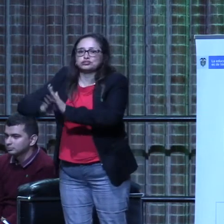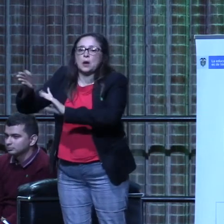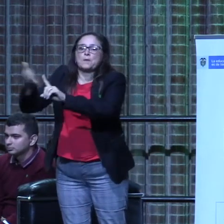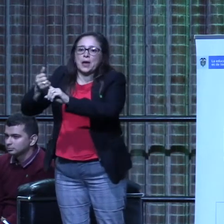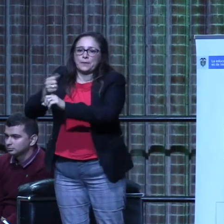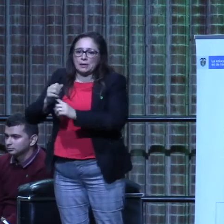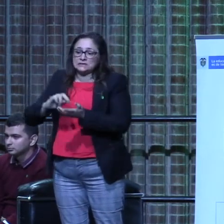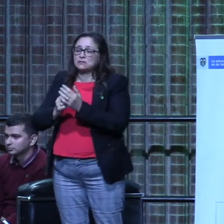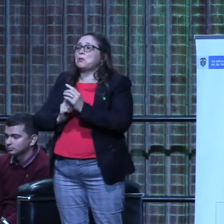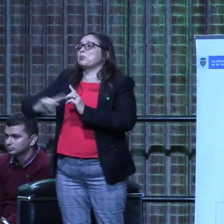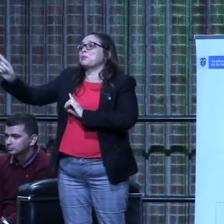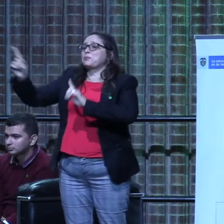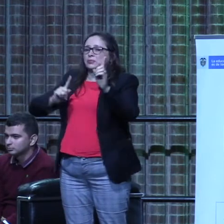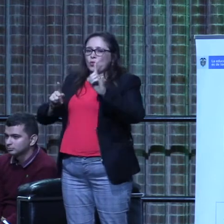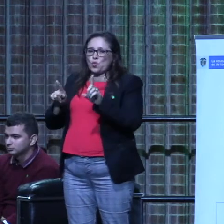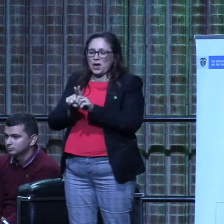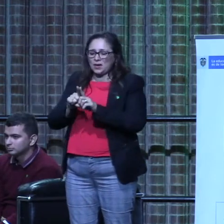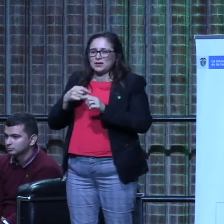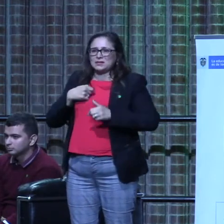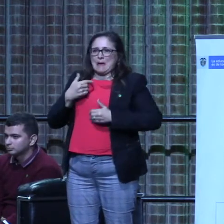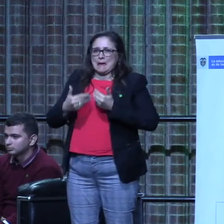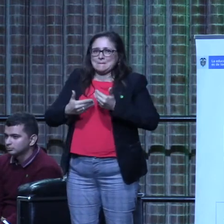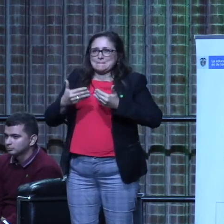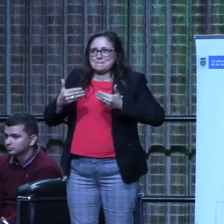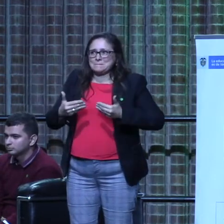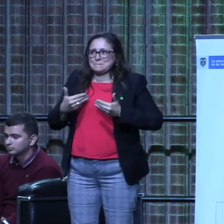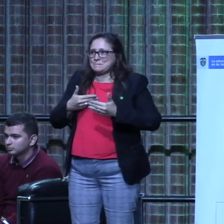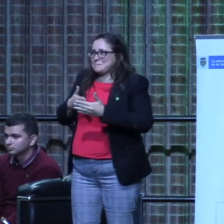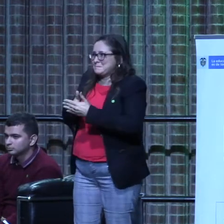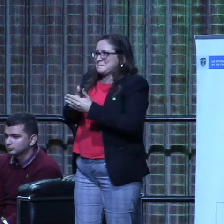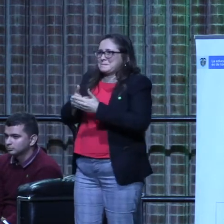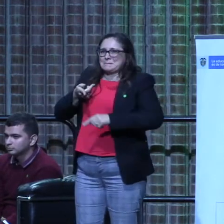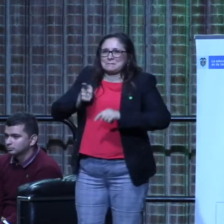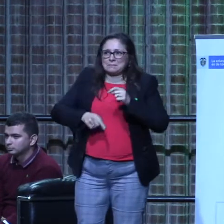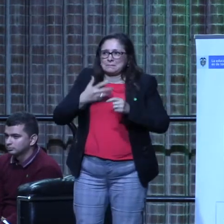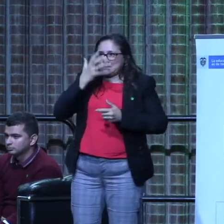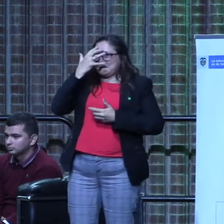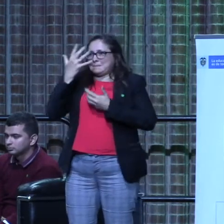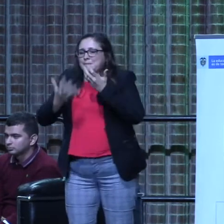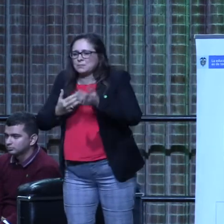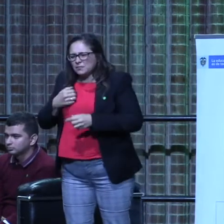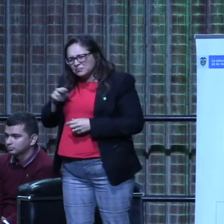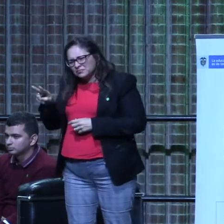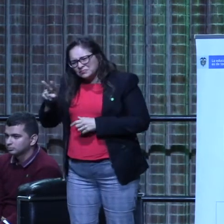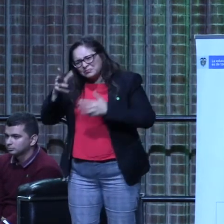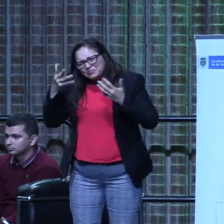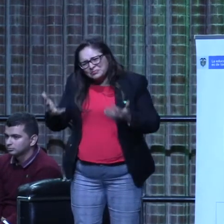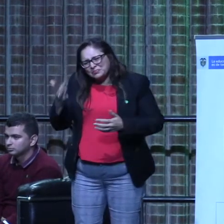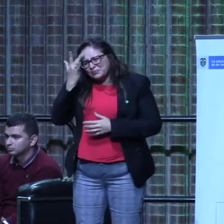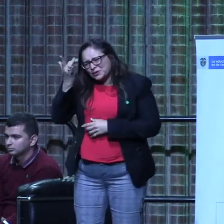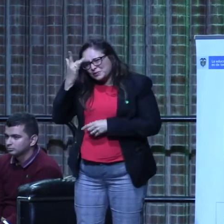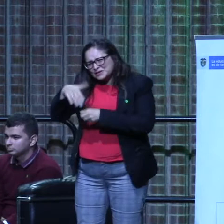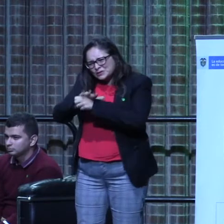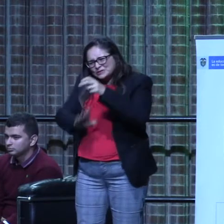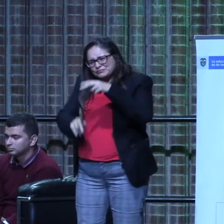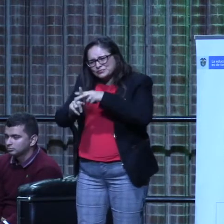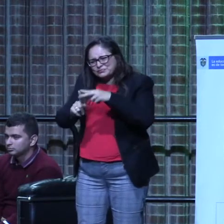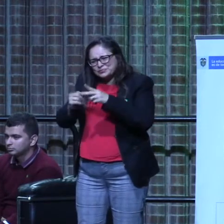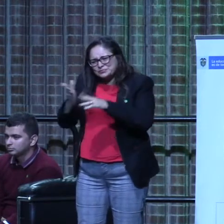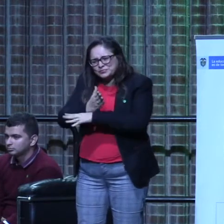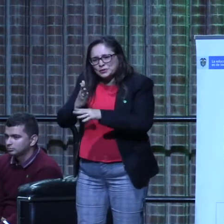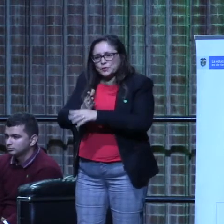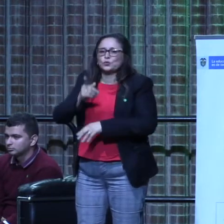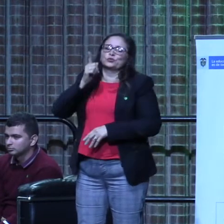la educación de las personas sordas, pues efectivamente para que logren desarrollar y tengan un proceso